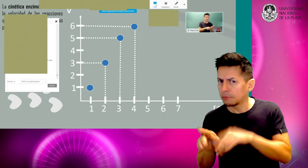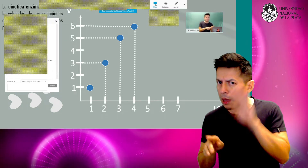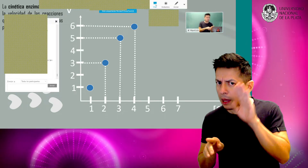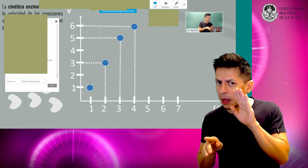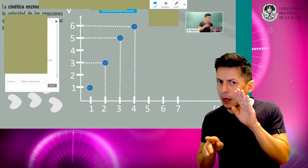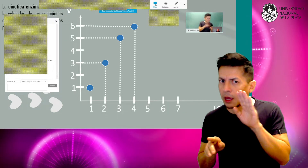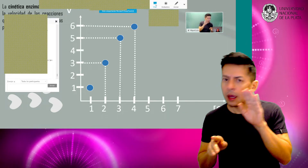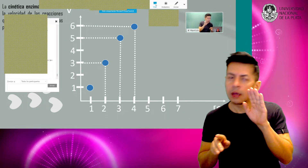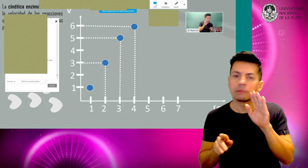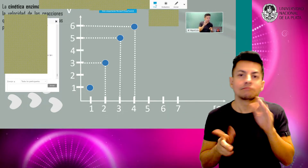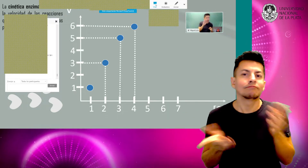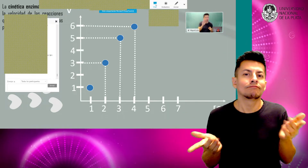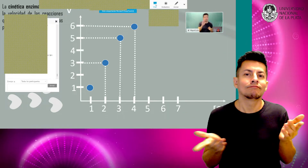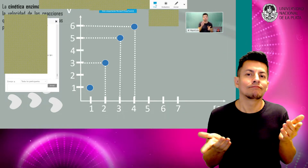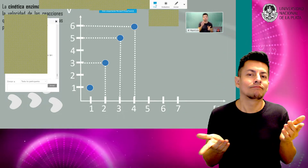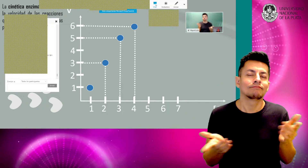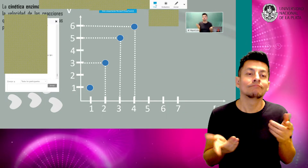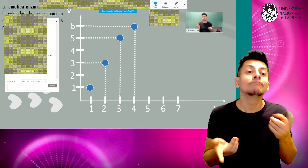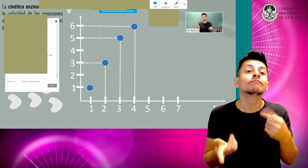Apuesten.